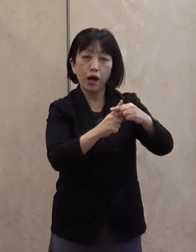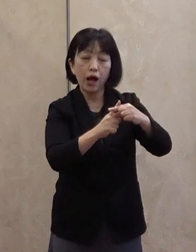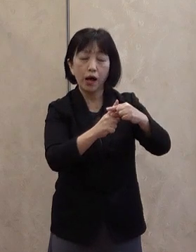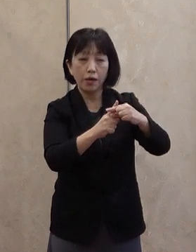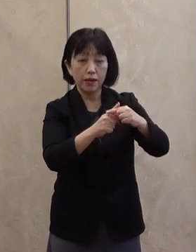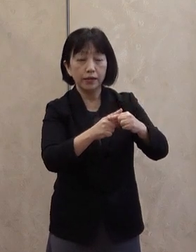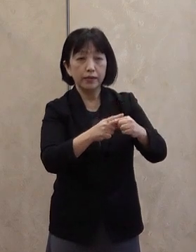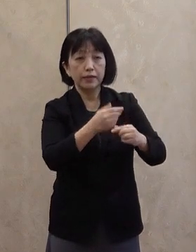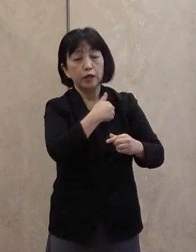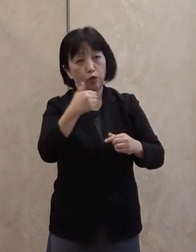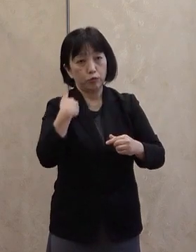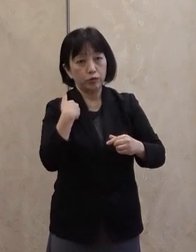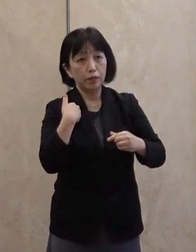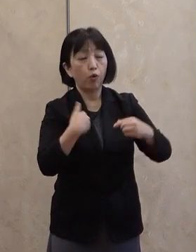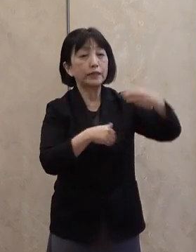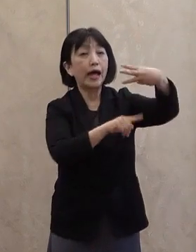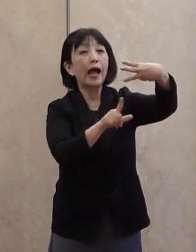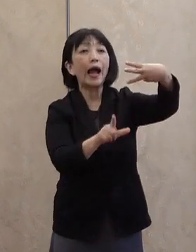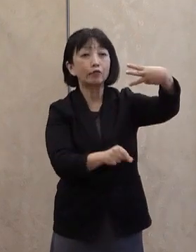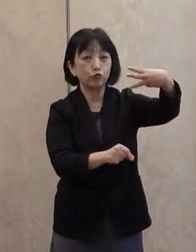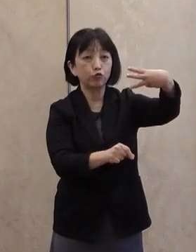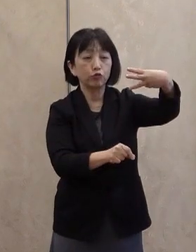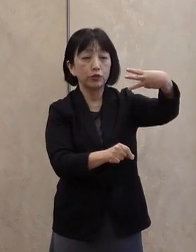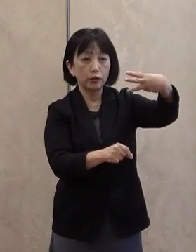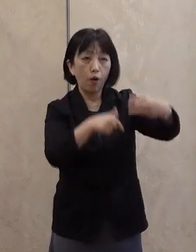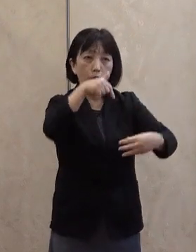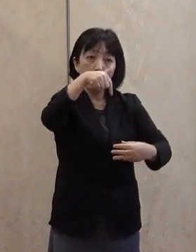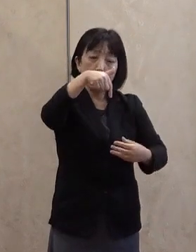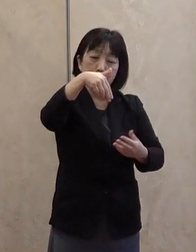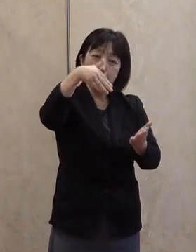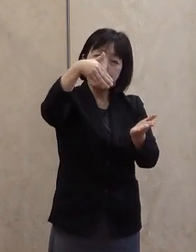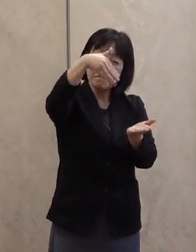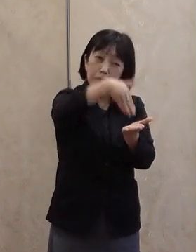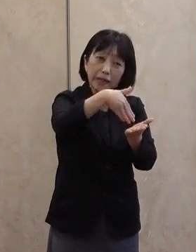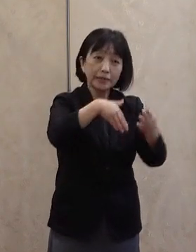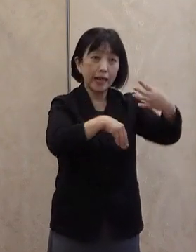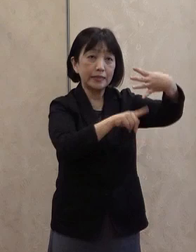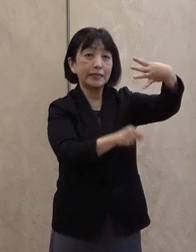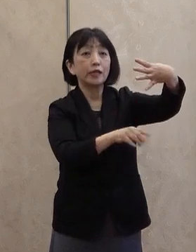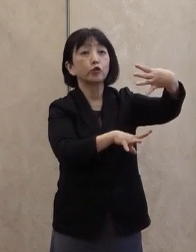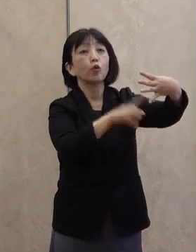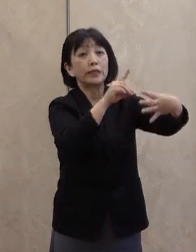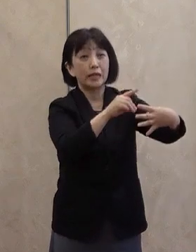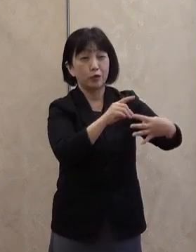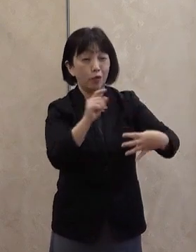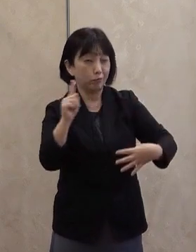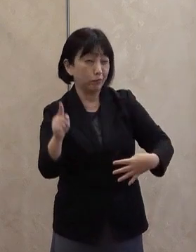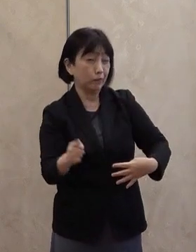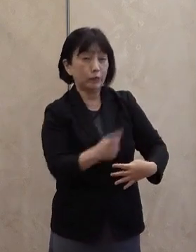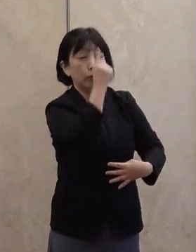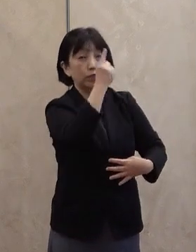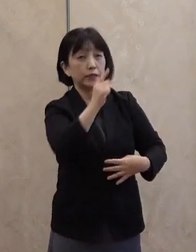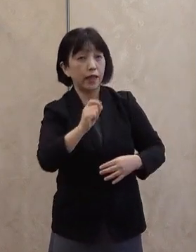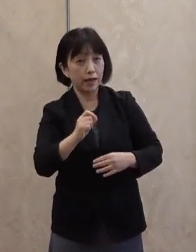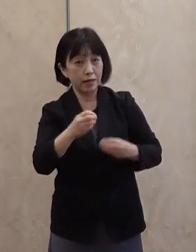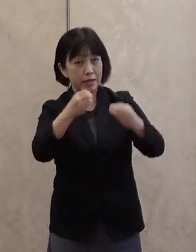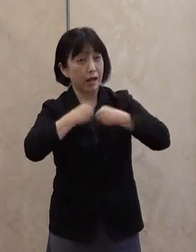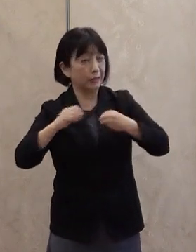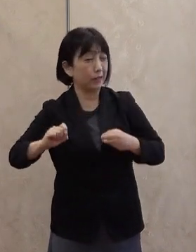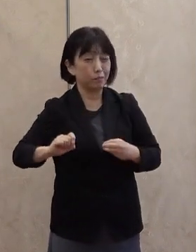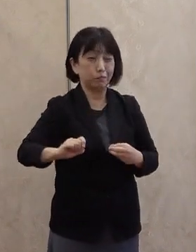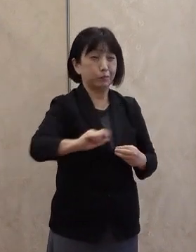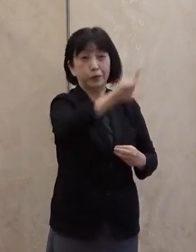ったものの、この3月のこの下旬から4月の最初の週にかけて一挙に感染が拡大を